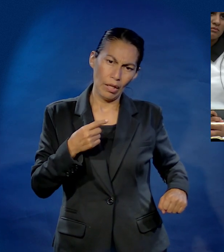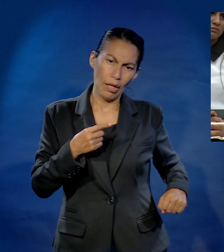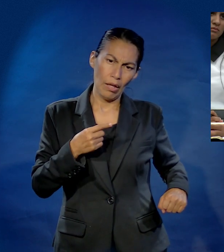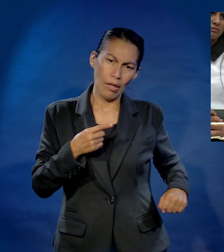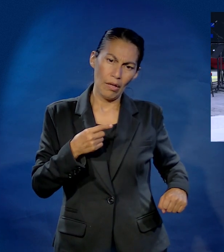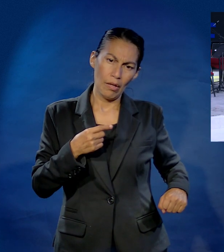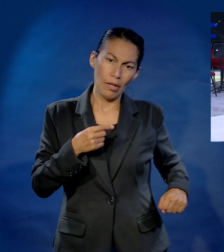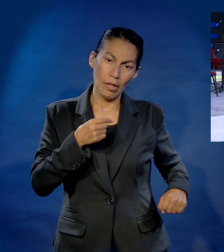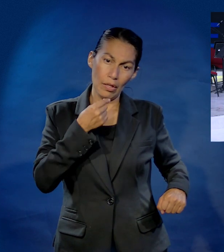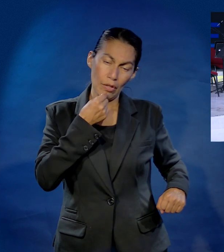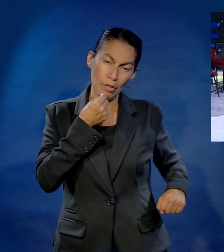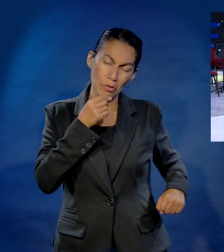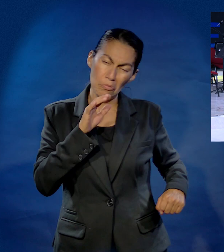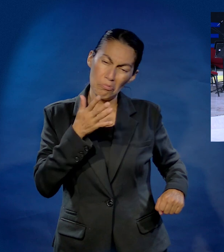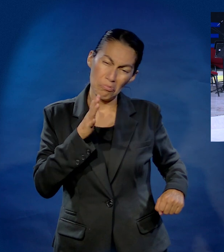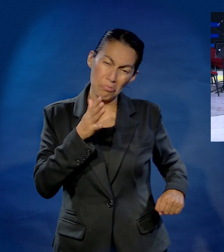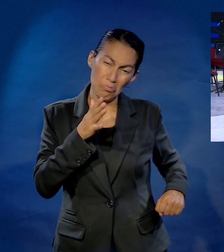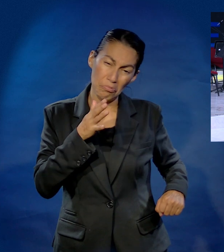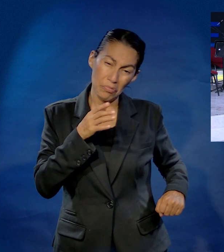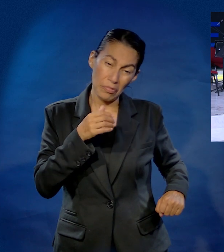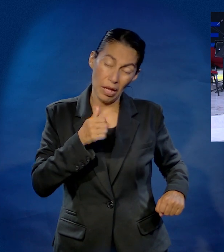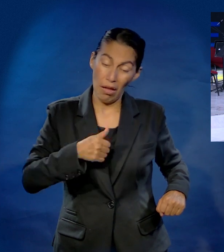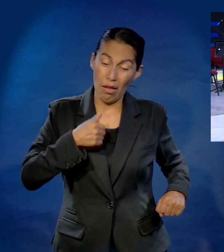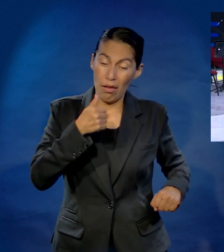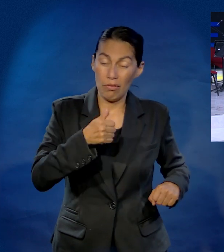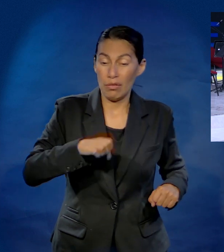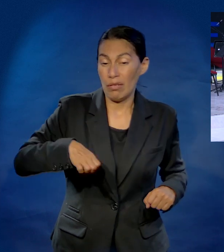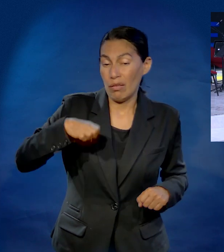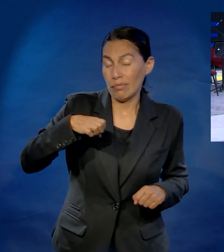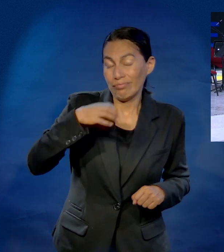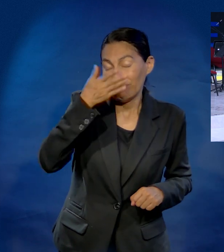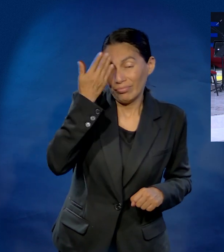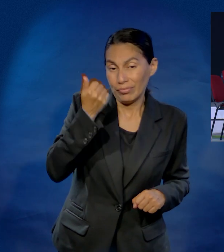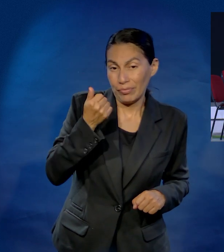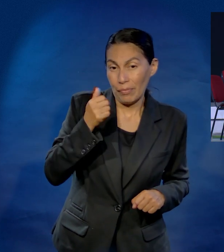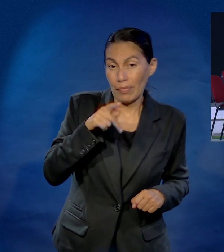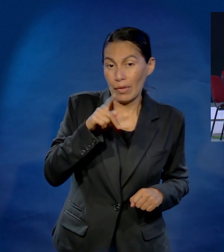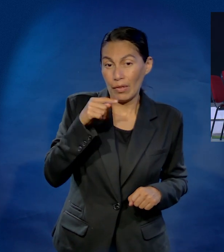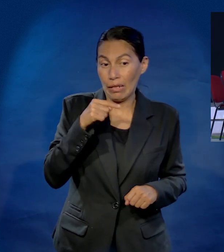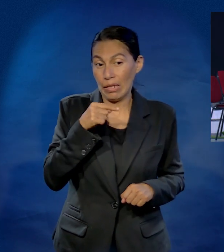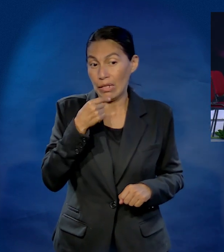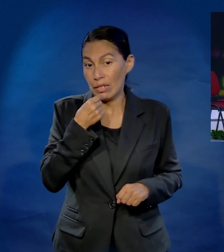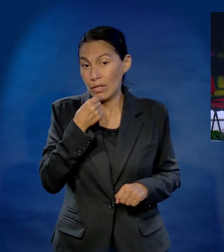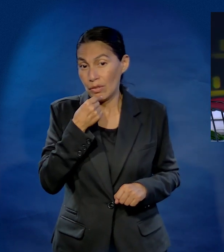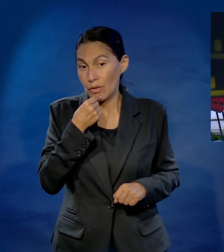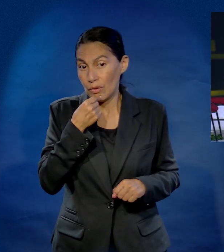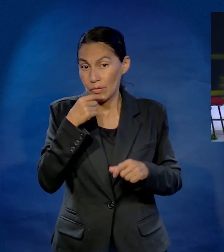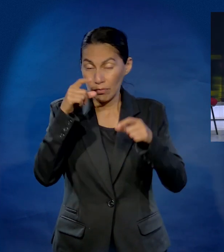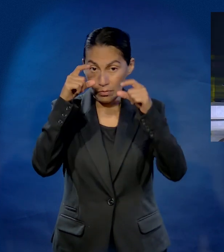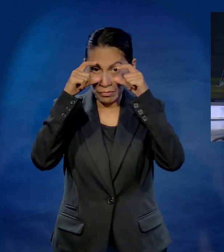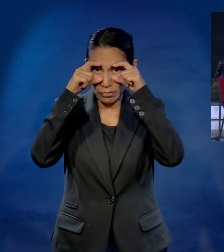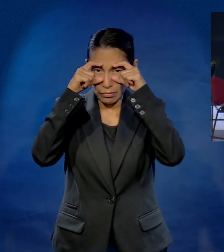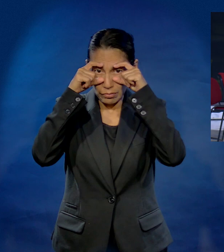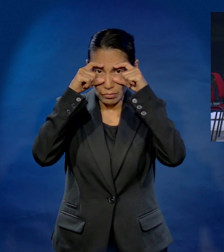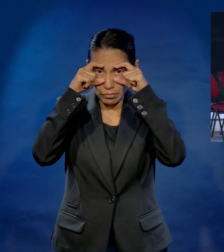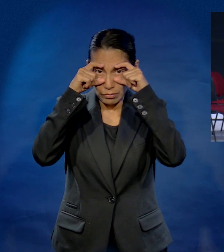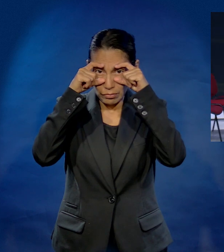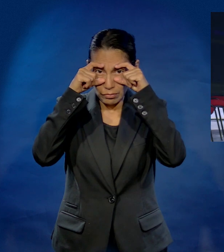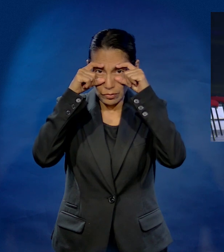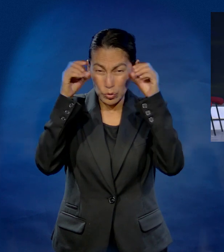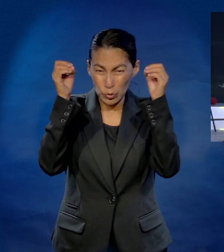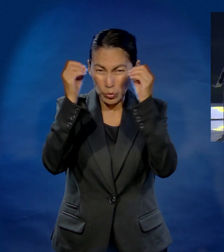Adelante de mí en el turno para subir la escalera iba una dama con su niño. Yo no recuerdo exactamente cuántos años tendría el